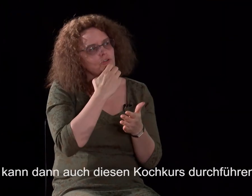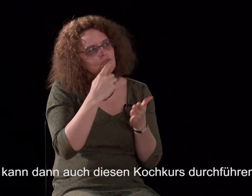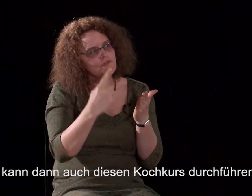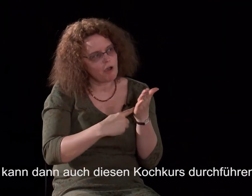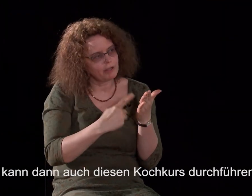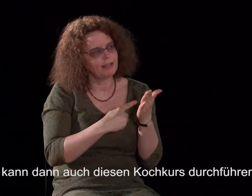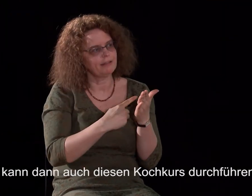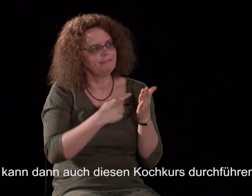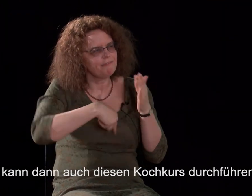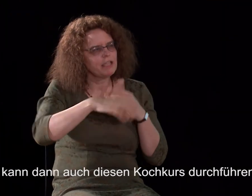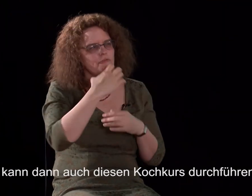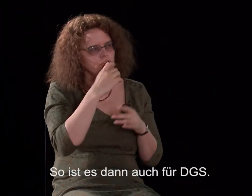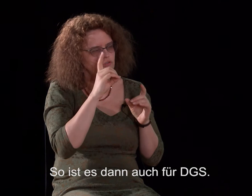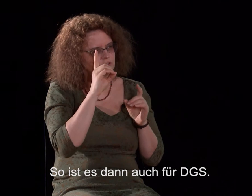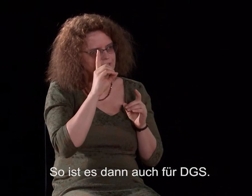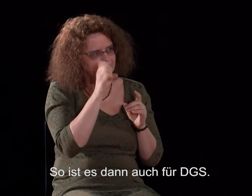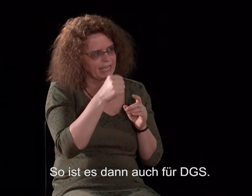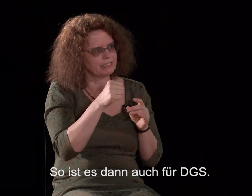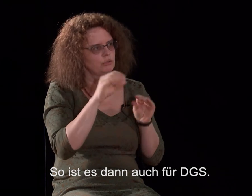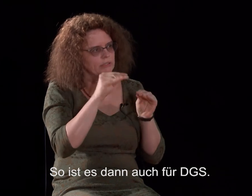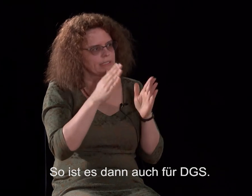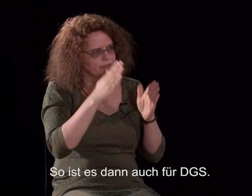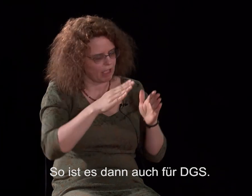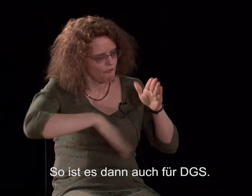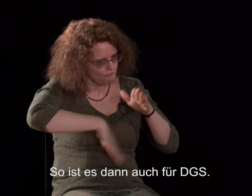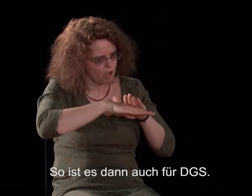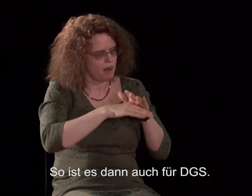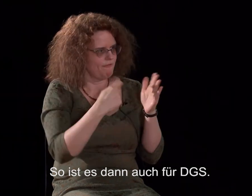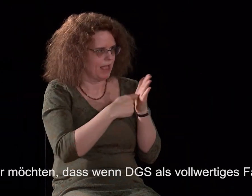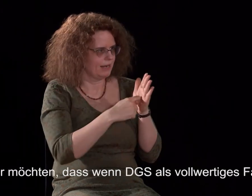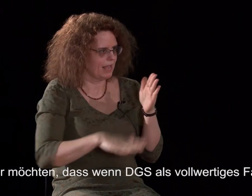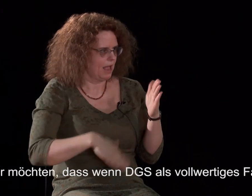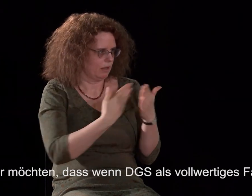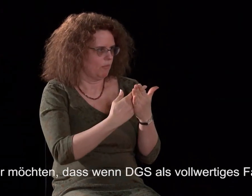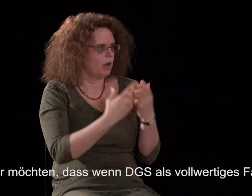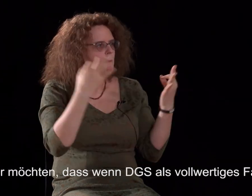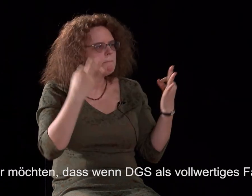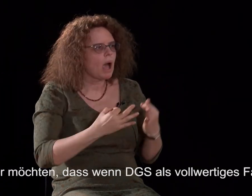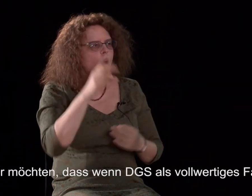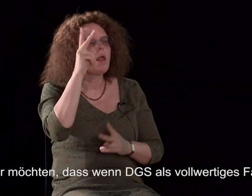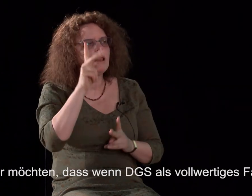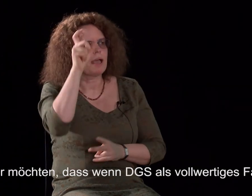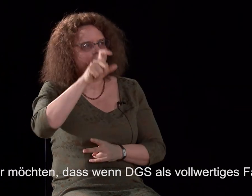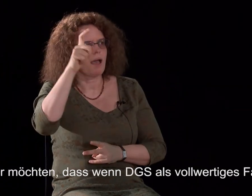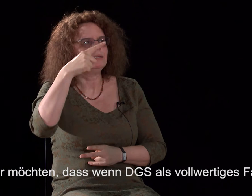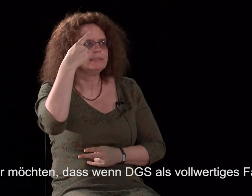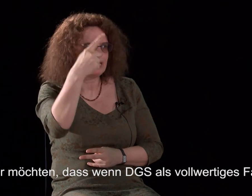Kurs durchführen. So, und so ist es auch in Gebärdensprache. Wir möchten dann halt, wenn das Ganze als vollwertiges Fach